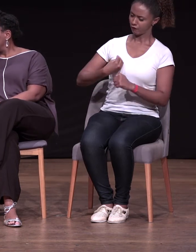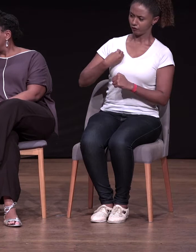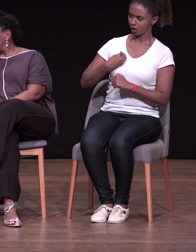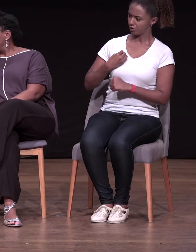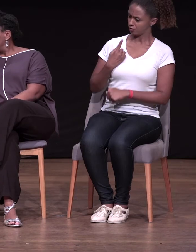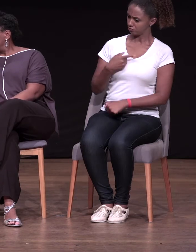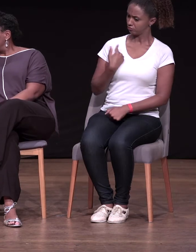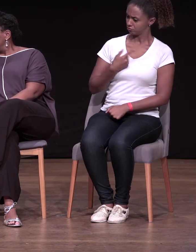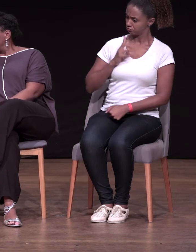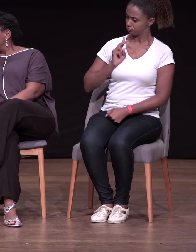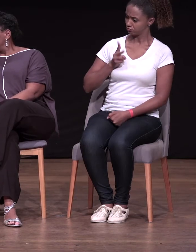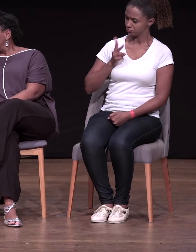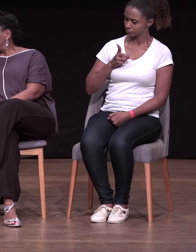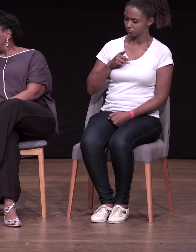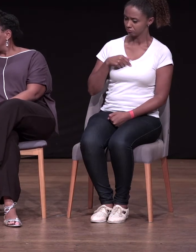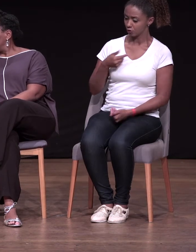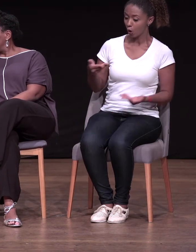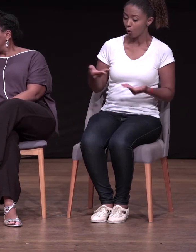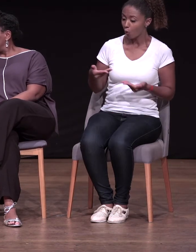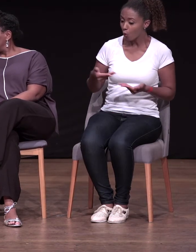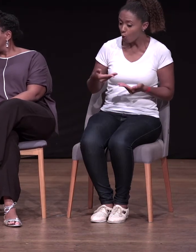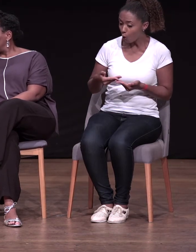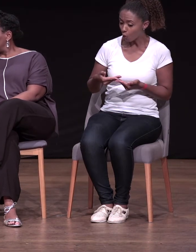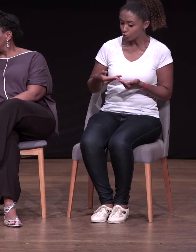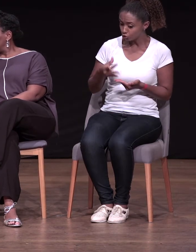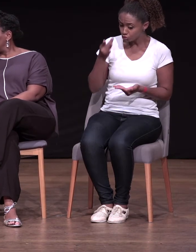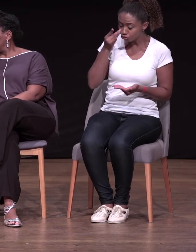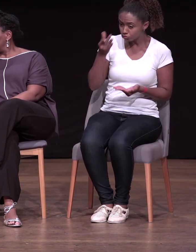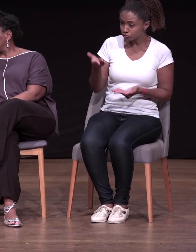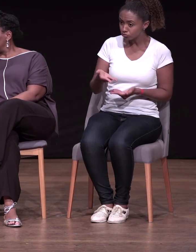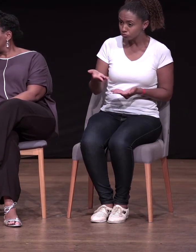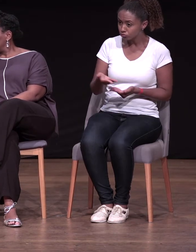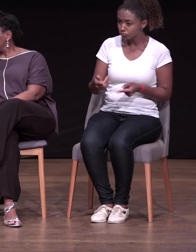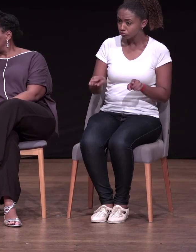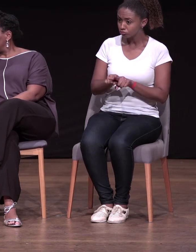e a realidade que a gente vive, e pensar